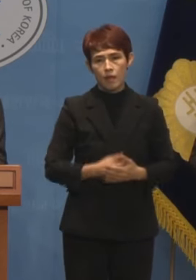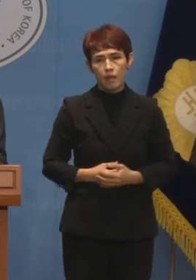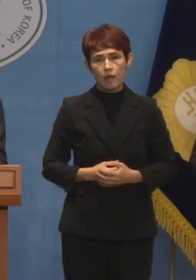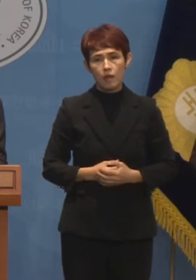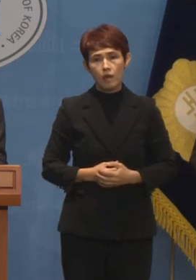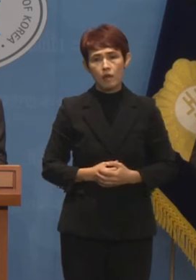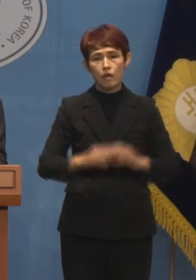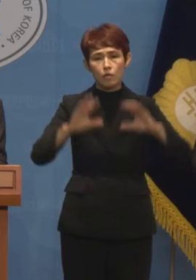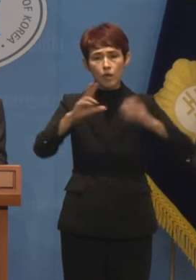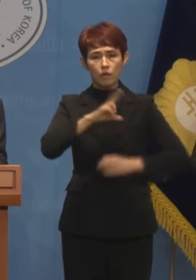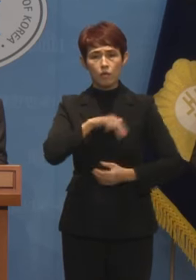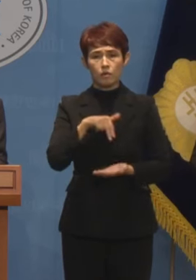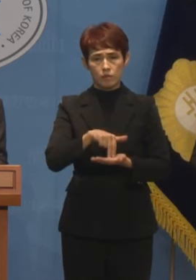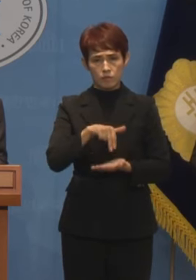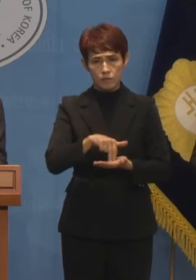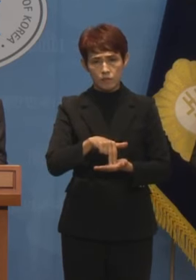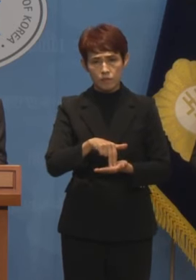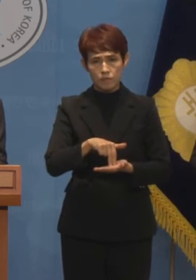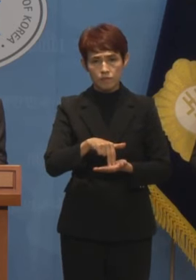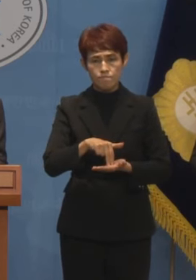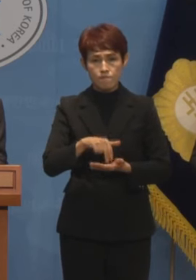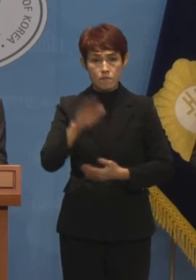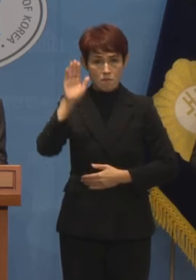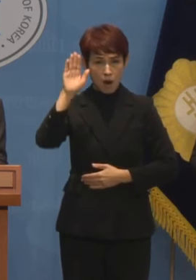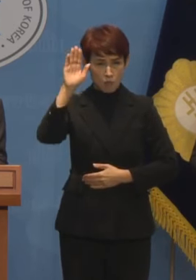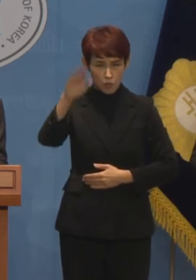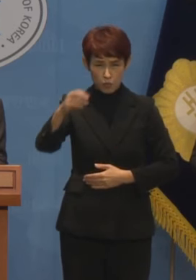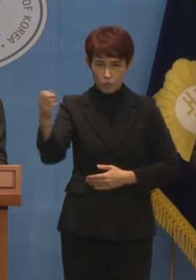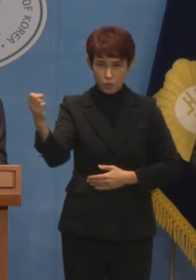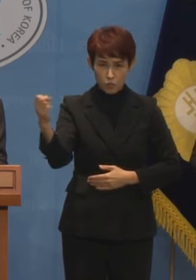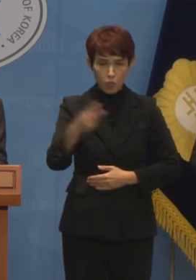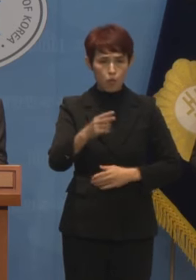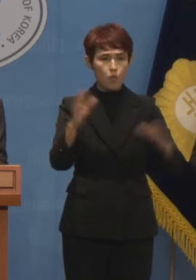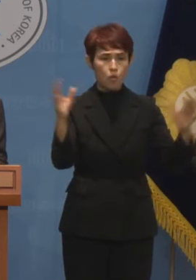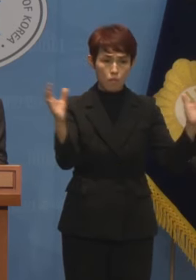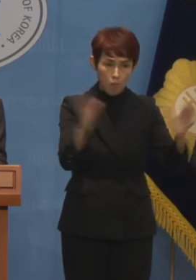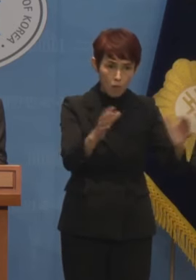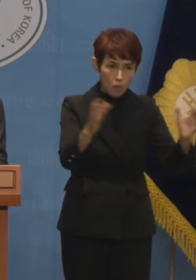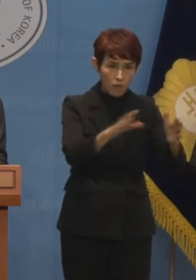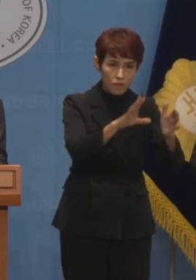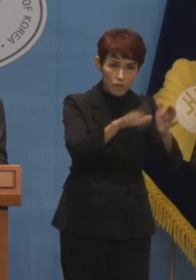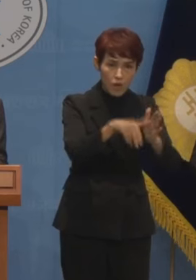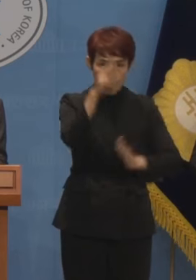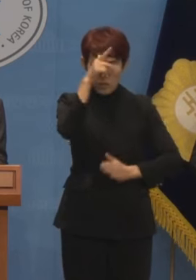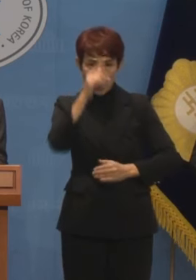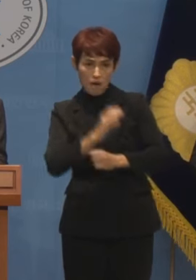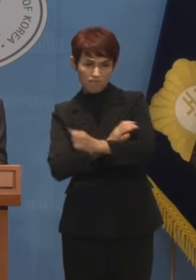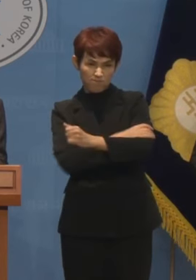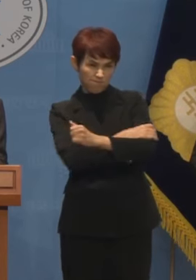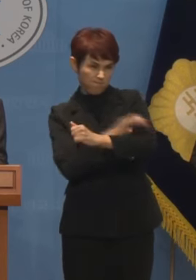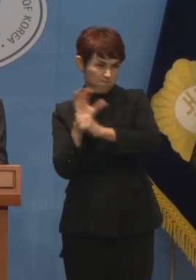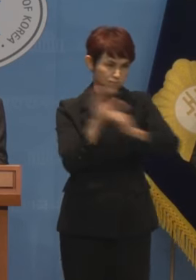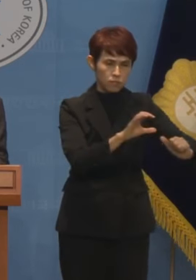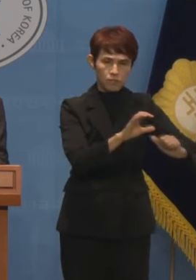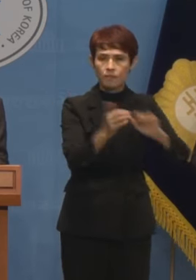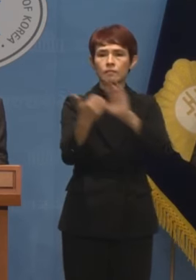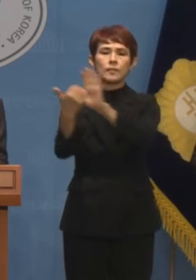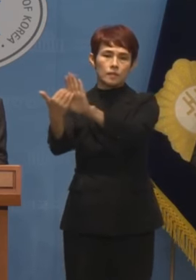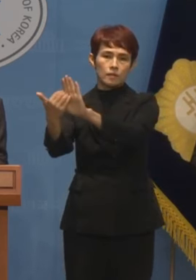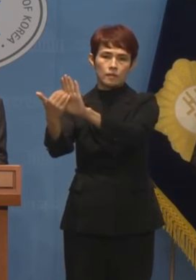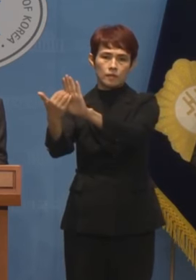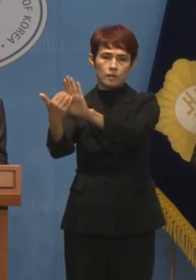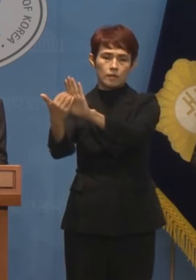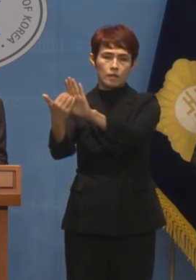국민의 대표인 국회의원으로서 앞으로 계속될 수 있는 집회 현장에서 과잉 진압을 방지하고